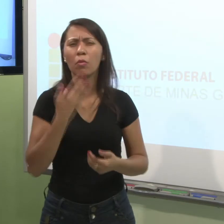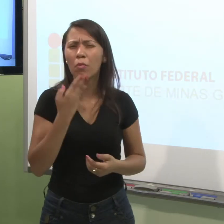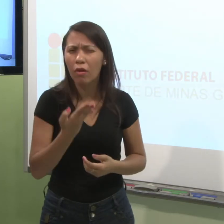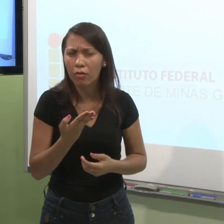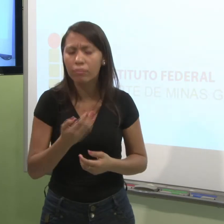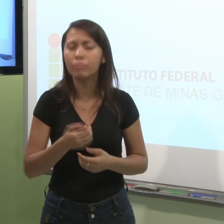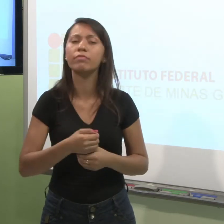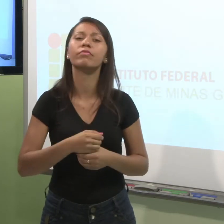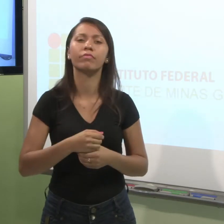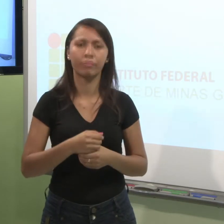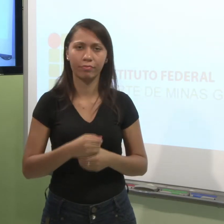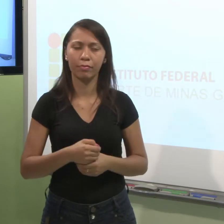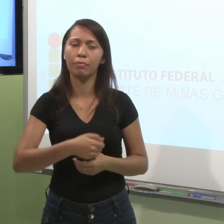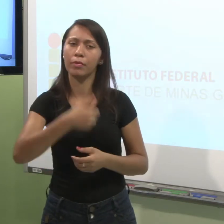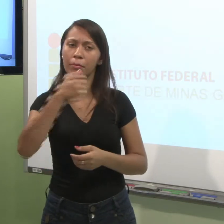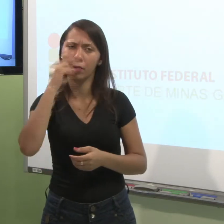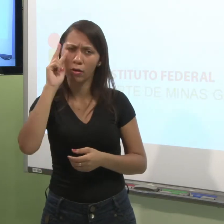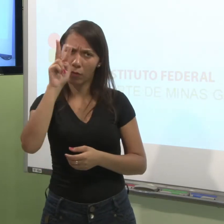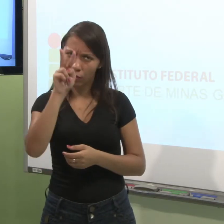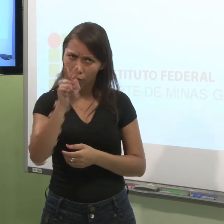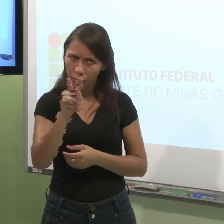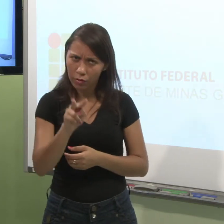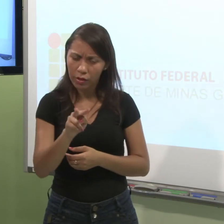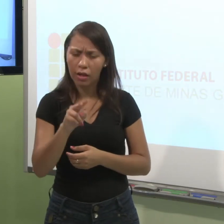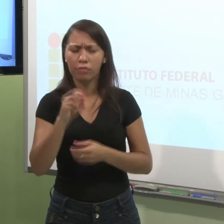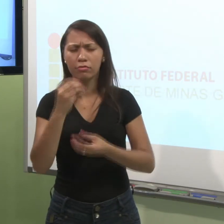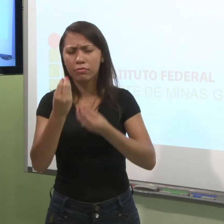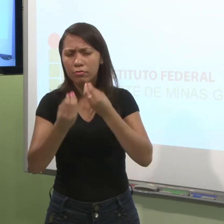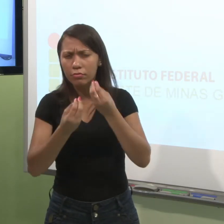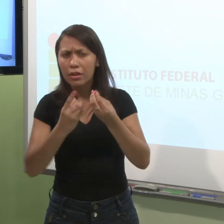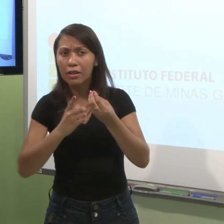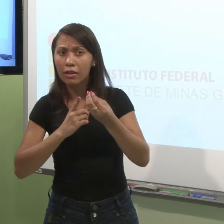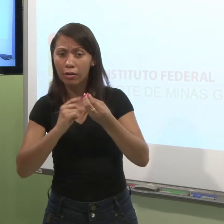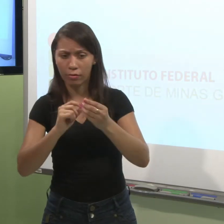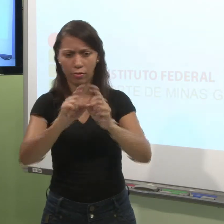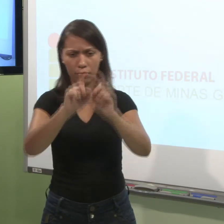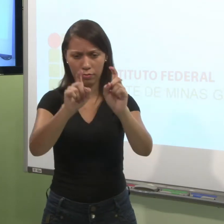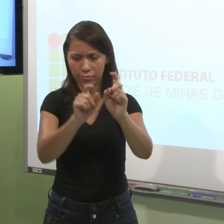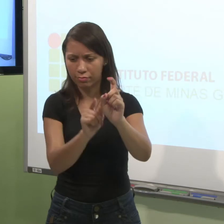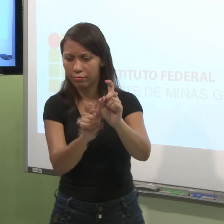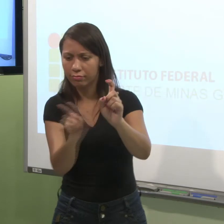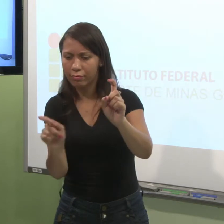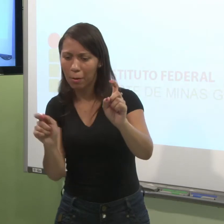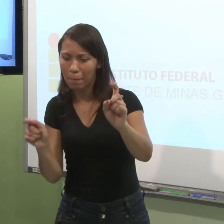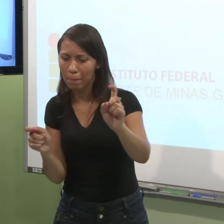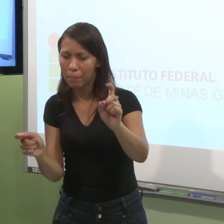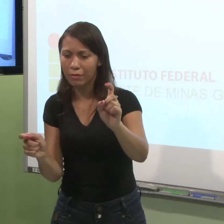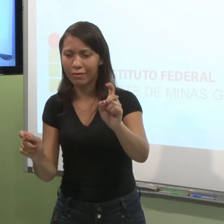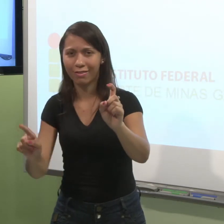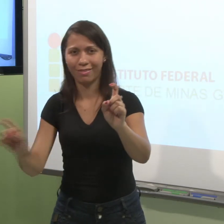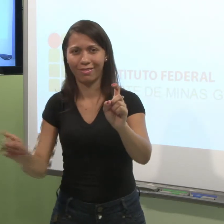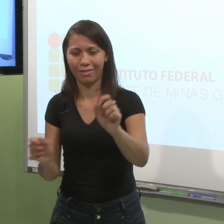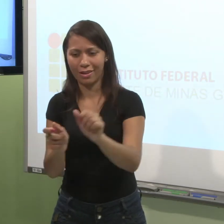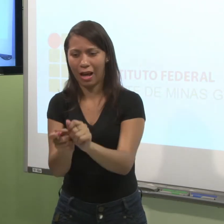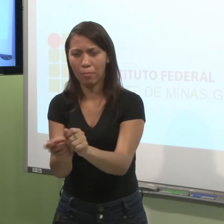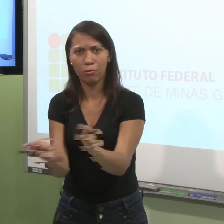Isso, verificar se há alguma impressora instalada no computador. Feito isso, é constatado que há uma